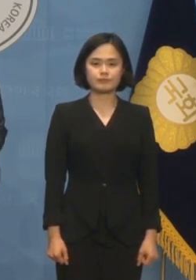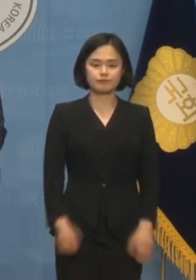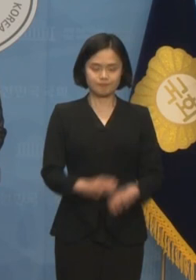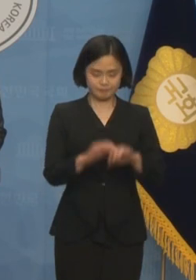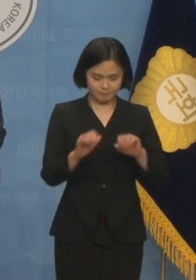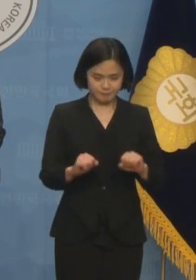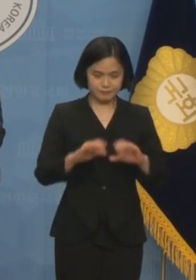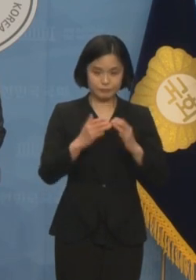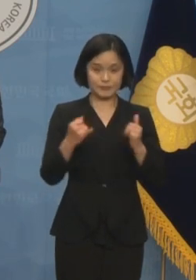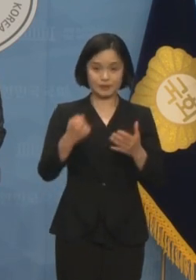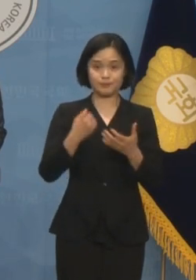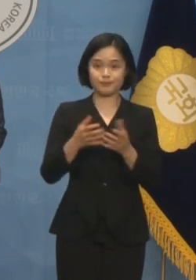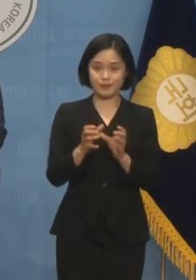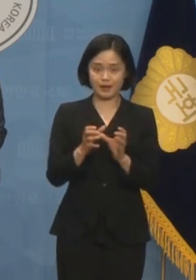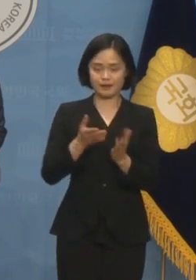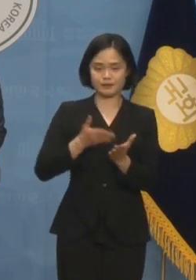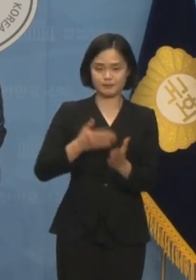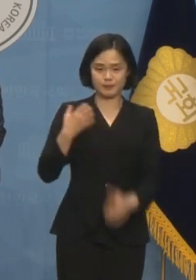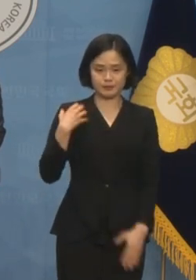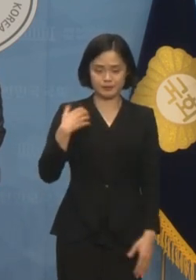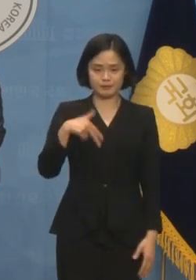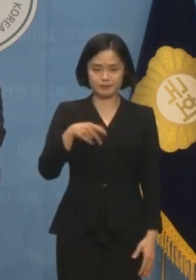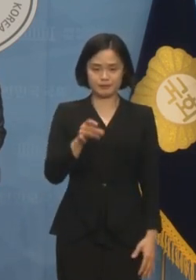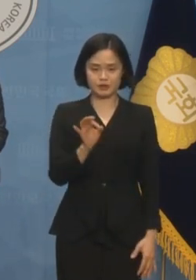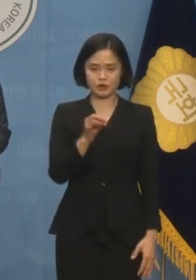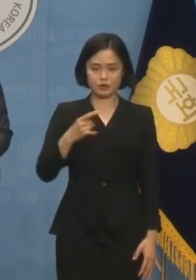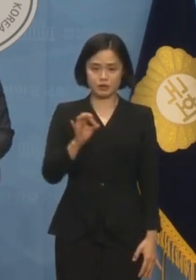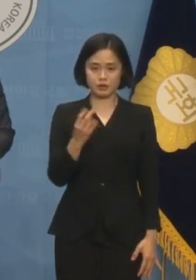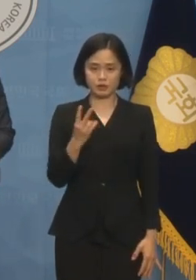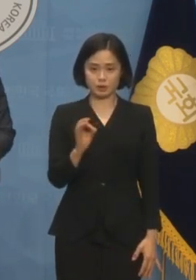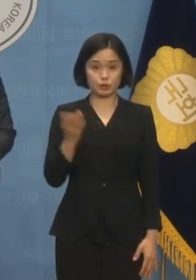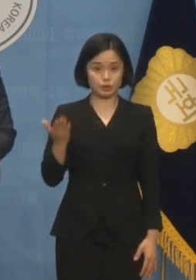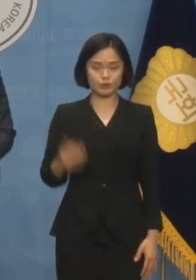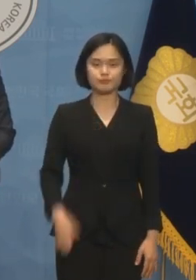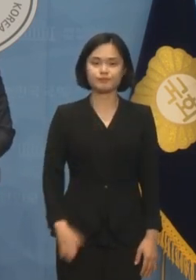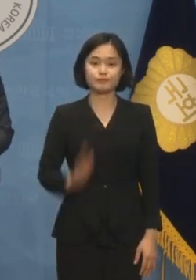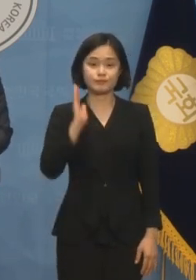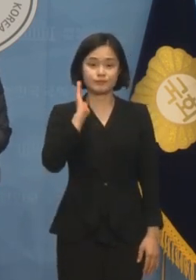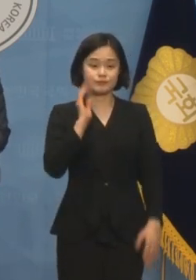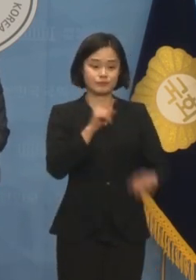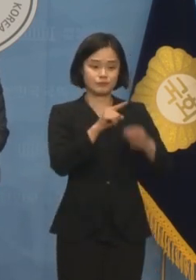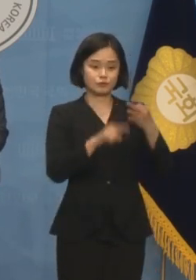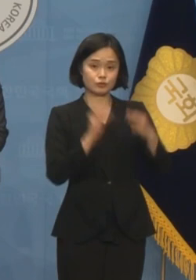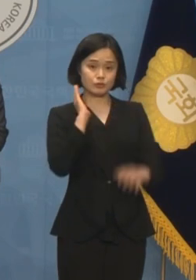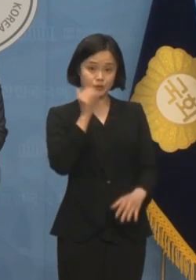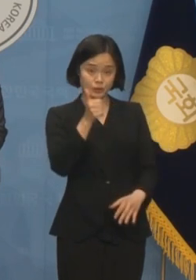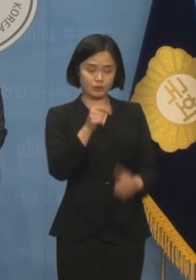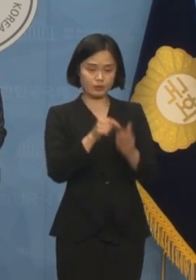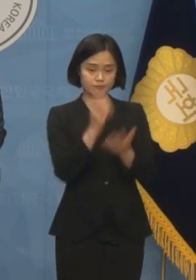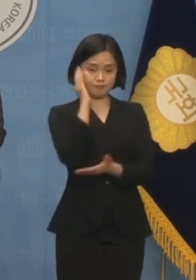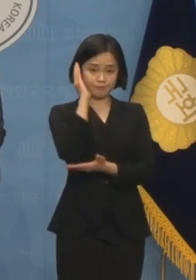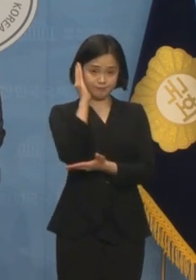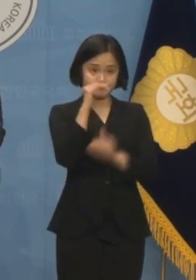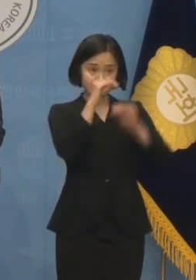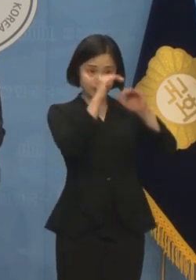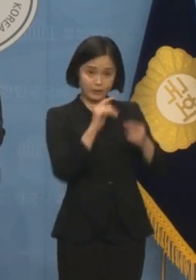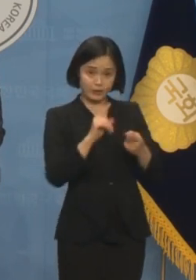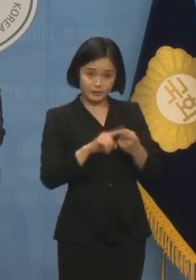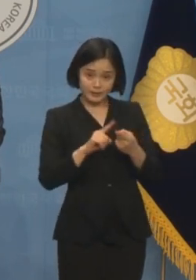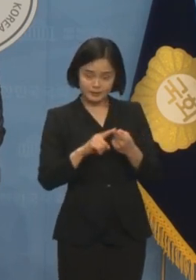국민의힘 수석대변인 정의용입니다. 윤석열 대통령 기자회견 관련 논평을